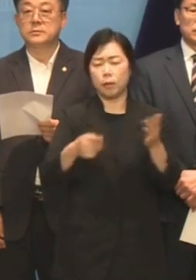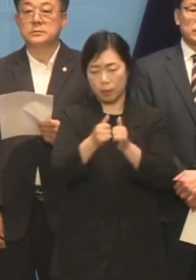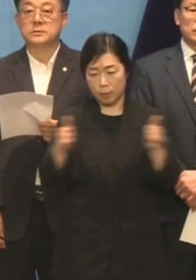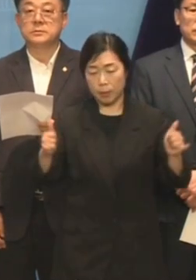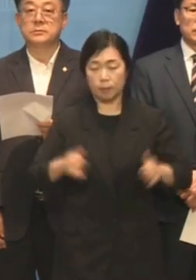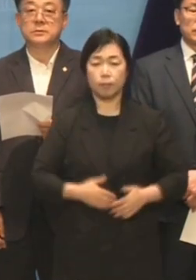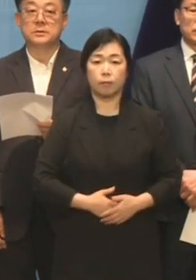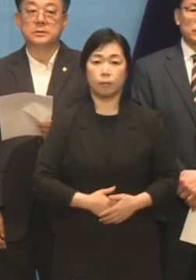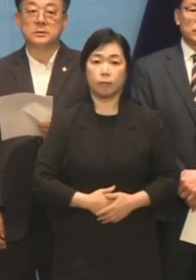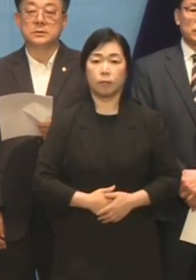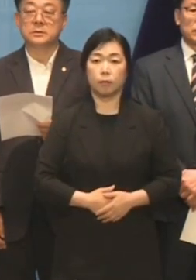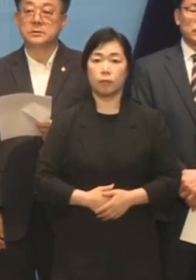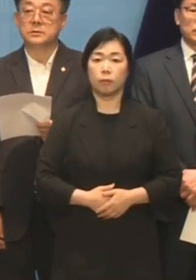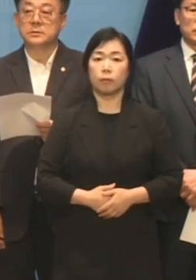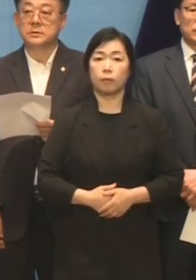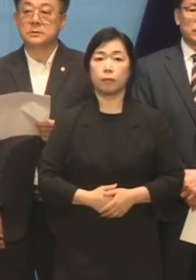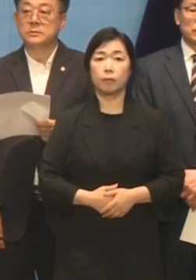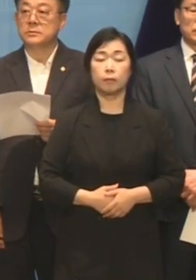숨이 차서요.